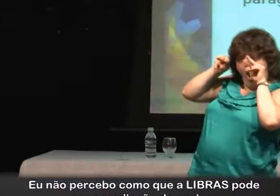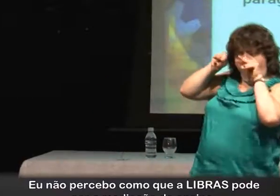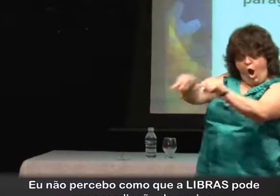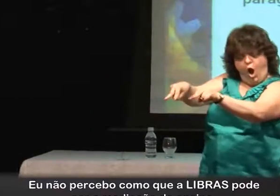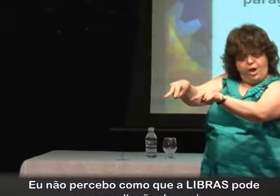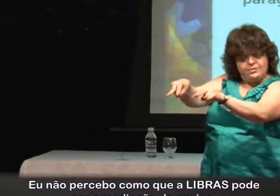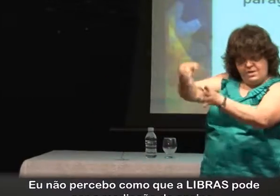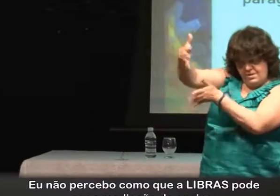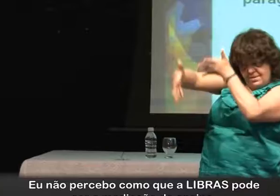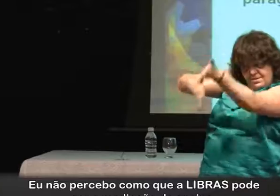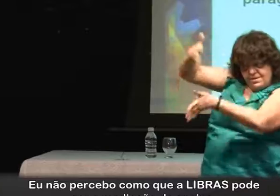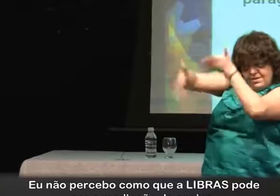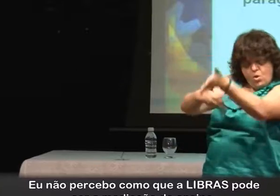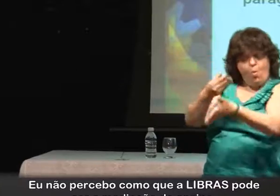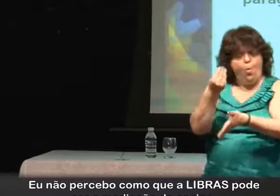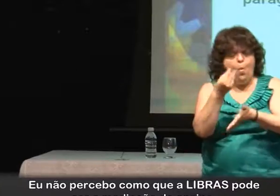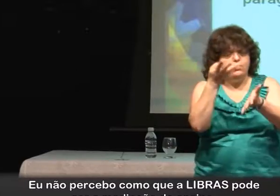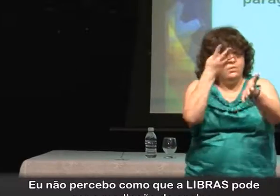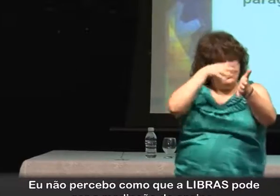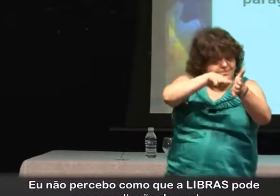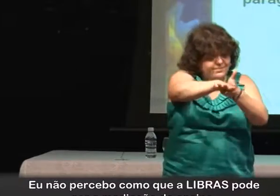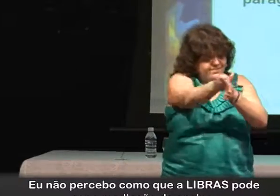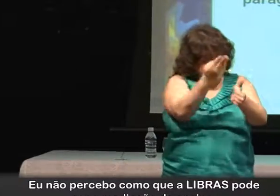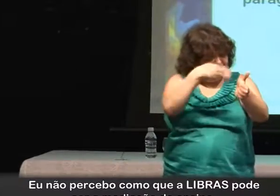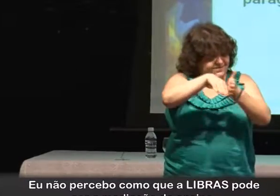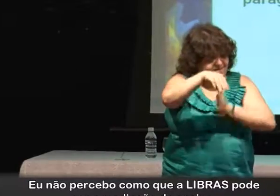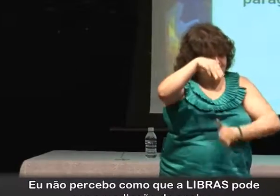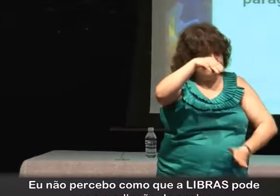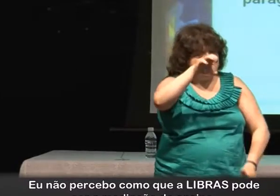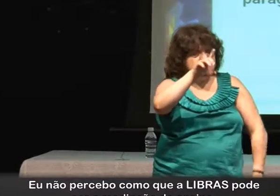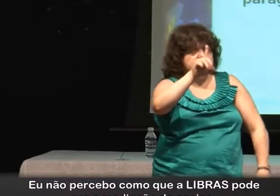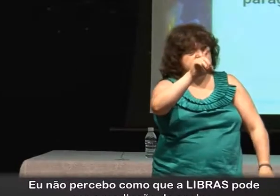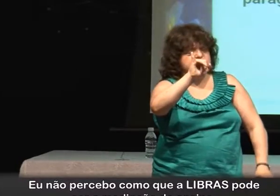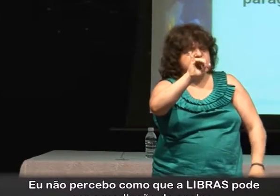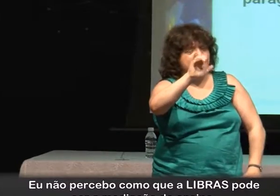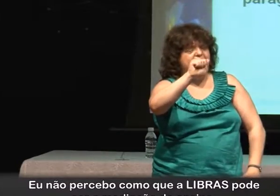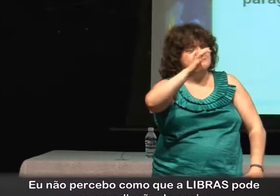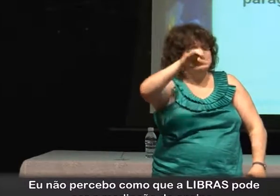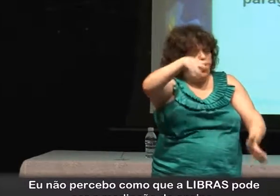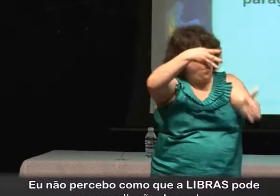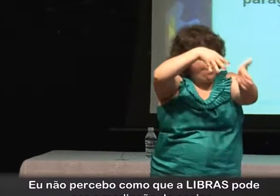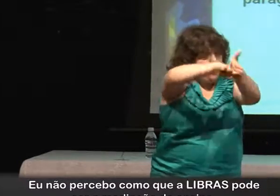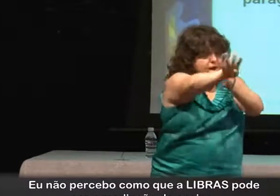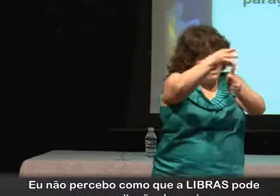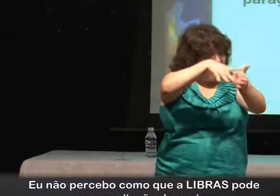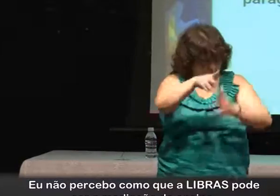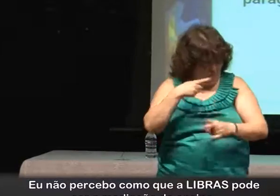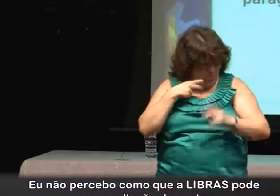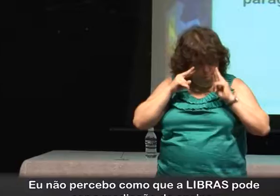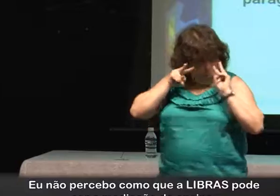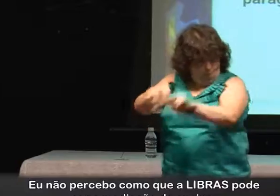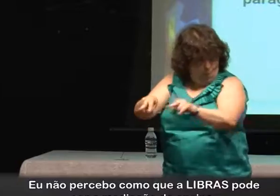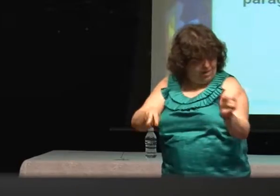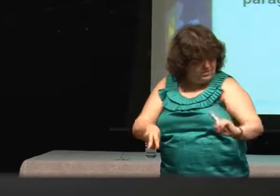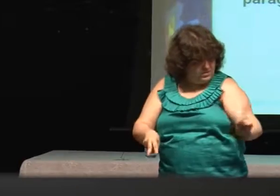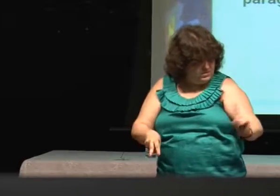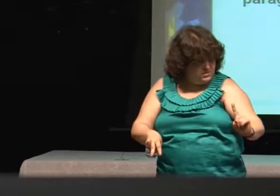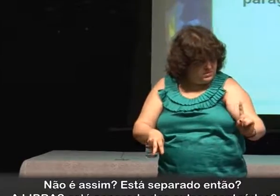Eu não percebo como que a Libras pode ser a mediação do ensino. Não